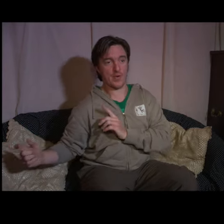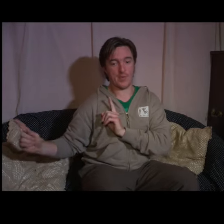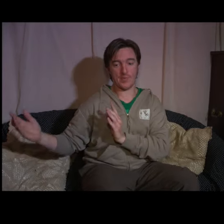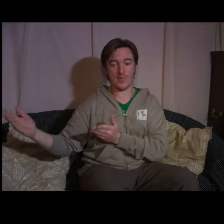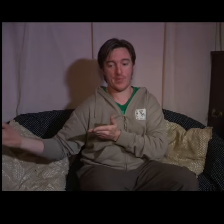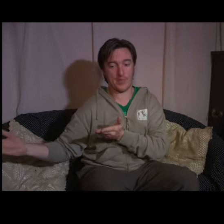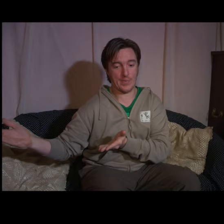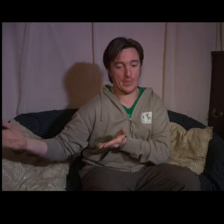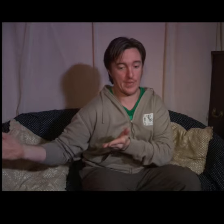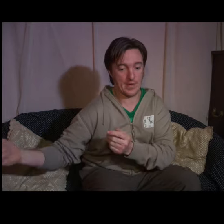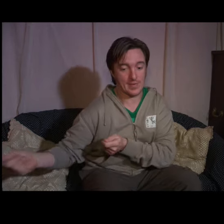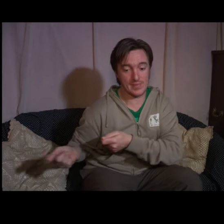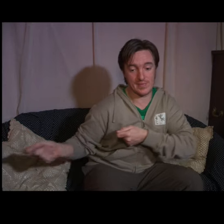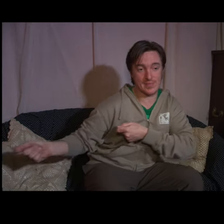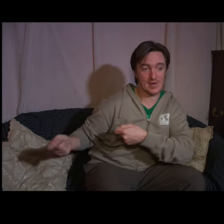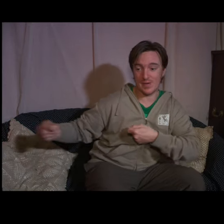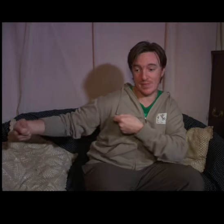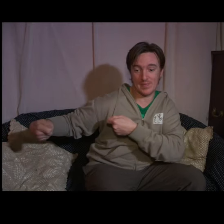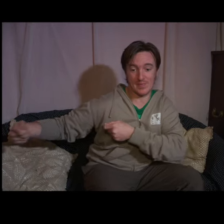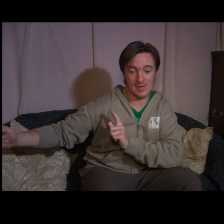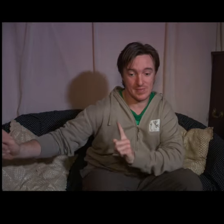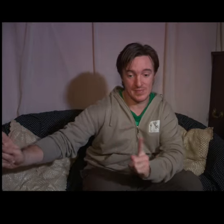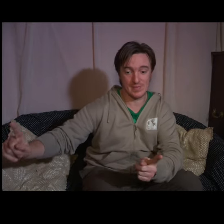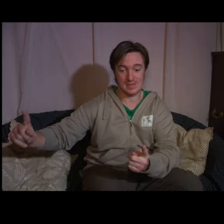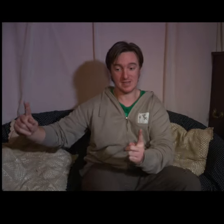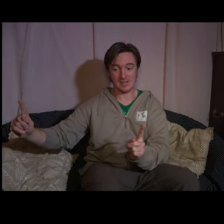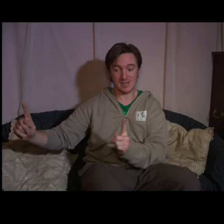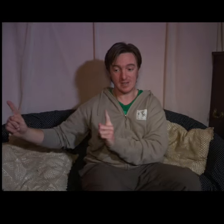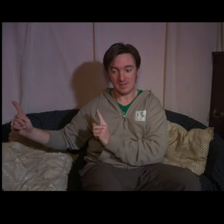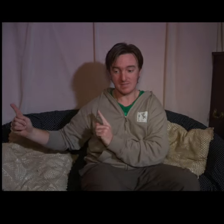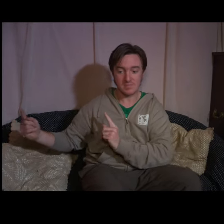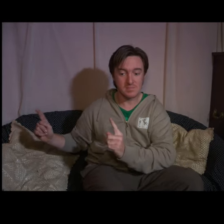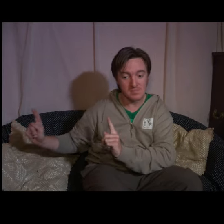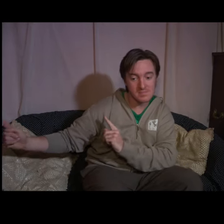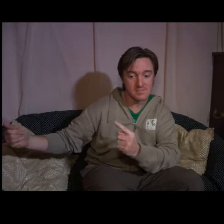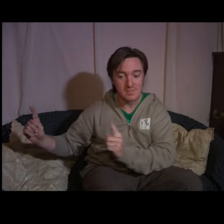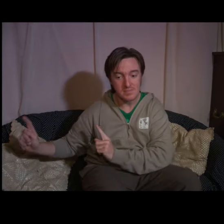énergie qui circulait entre nous. Et c'est vrai qu'on a fait des trucs en même temps.